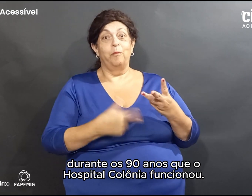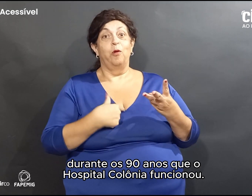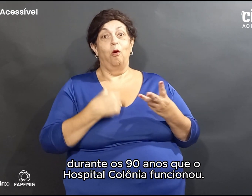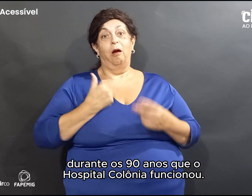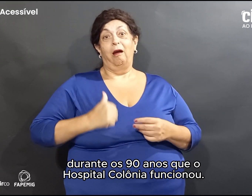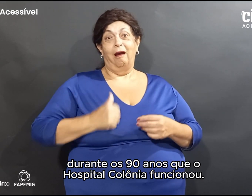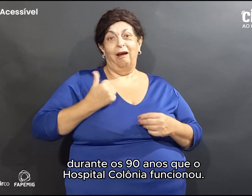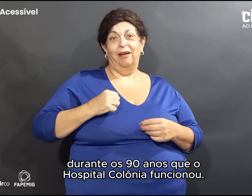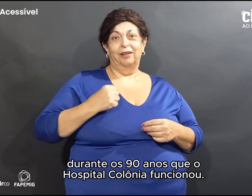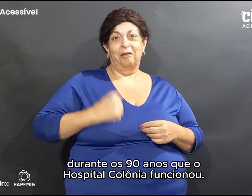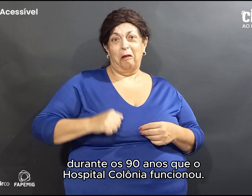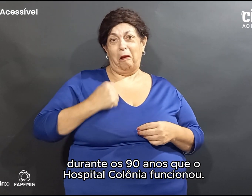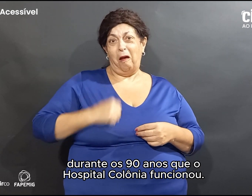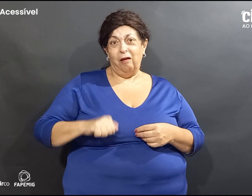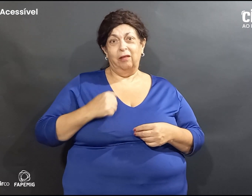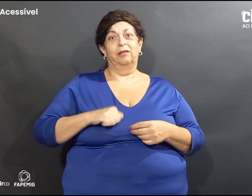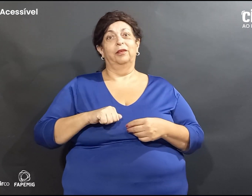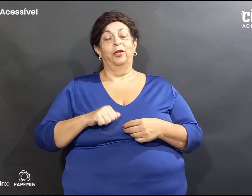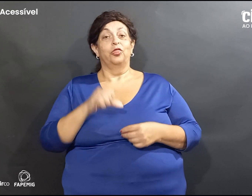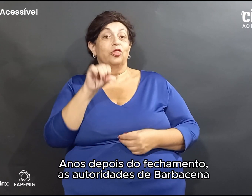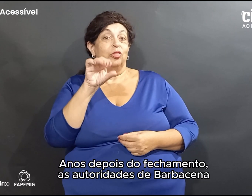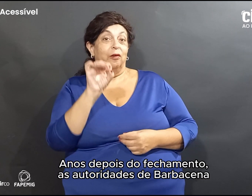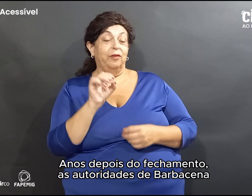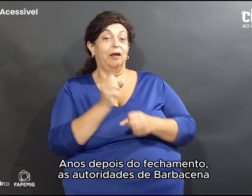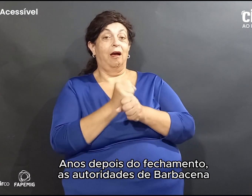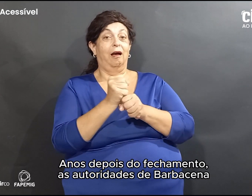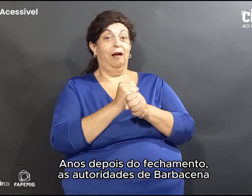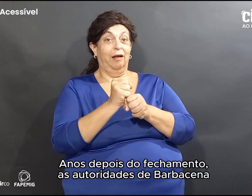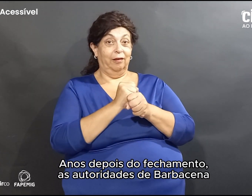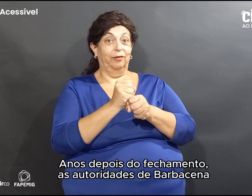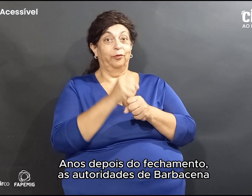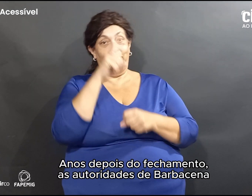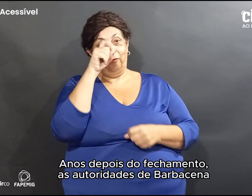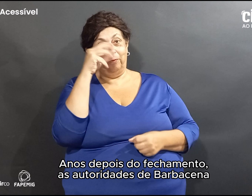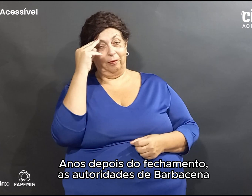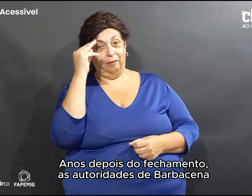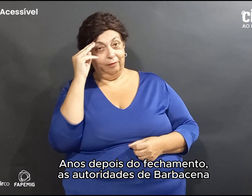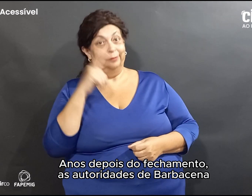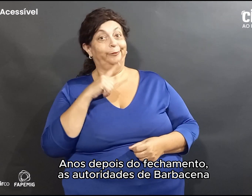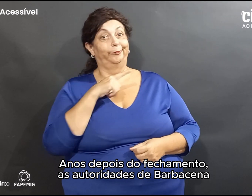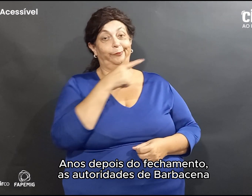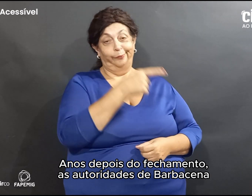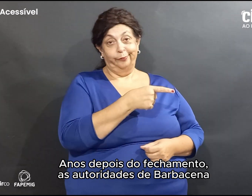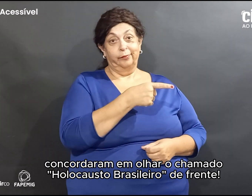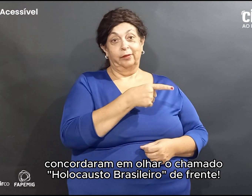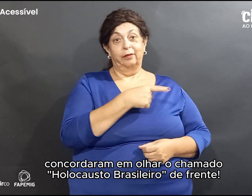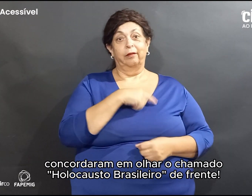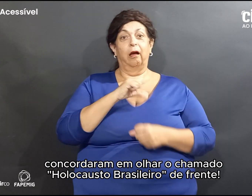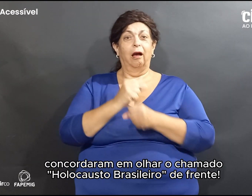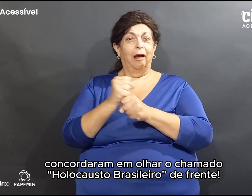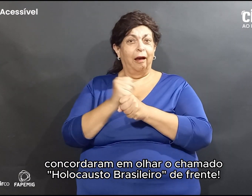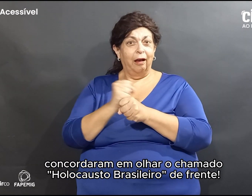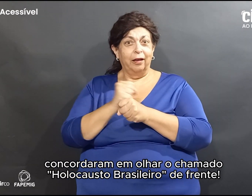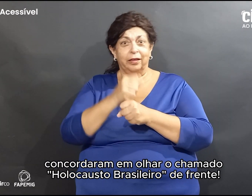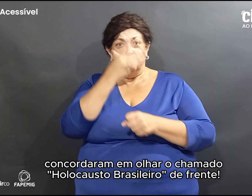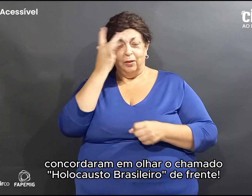que o Hospital Colônia funcionou. Anos depois do fechamento, as autoridades de Barbacena concordaram em olhar o chamado